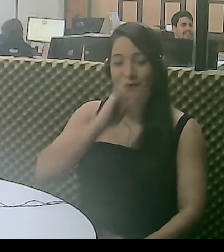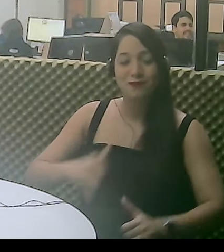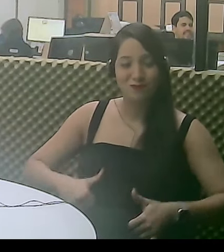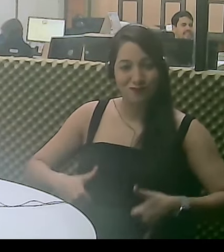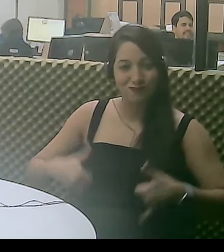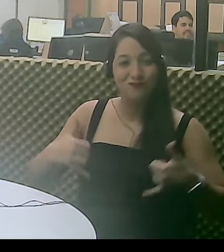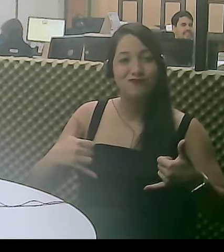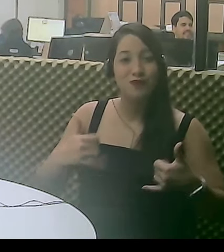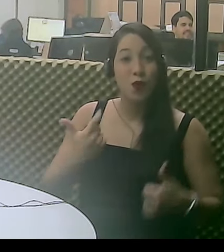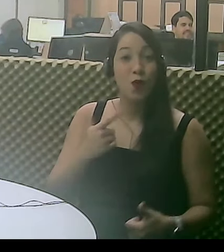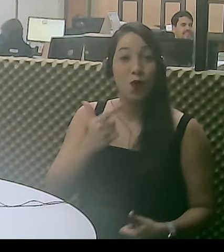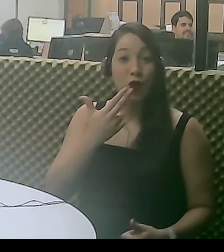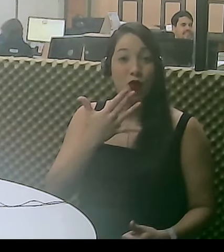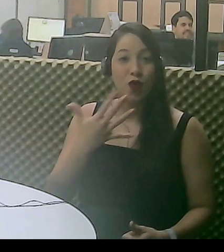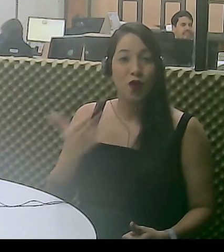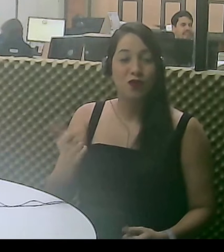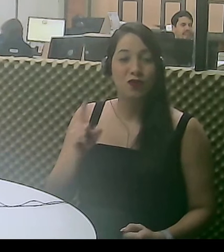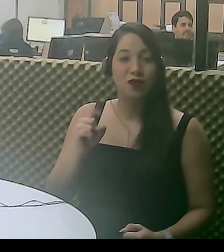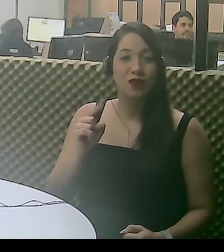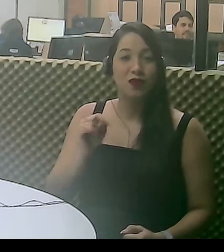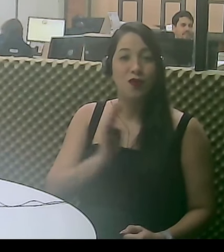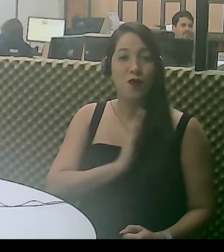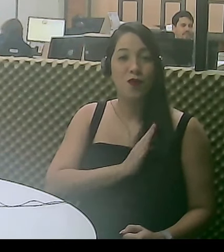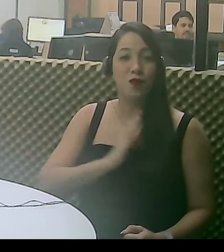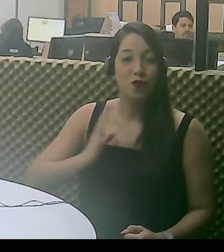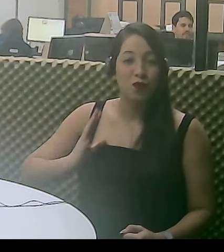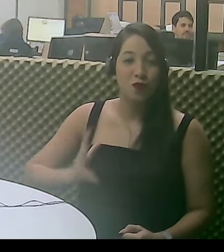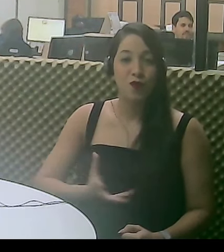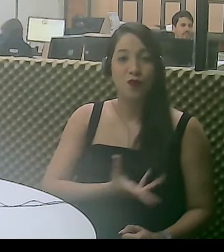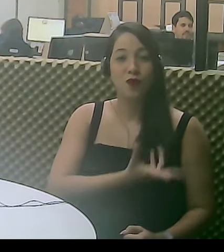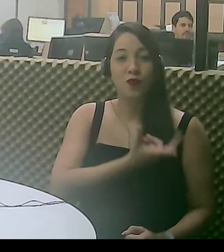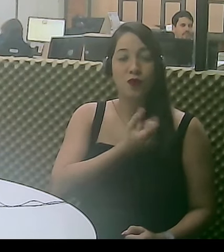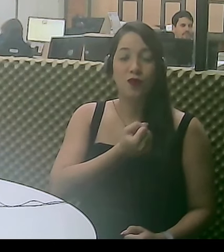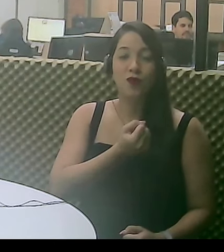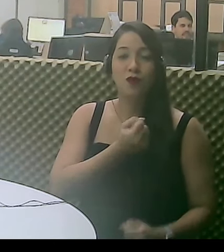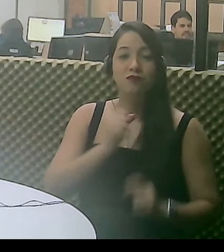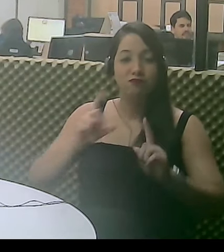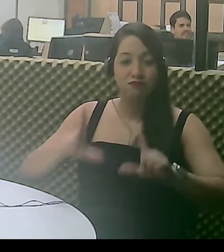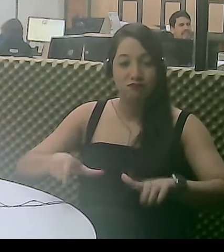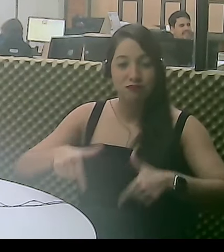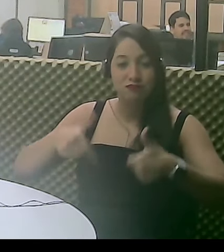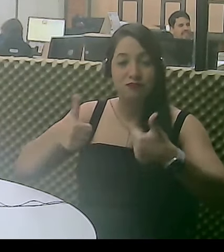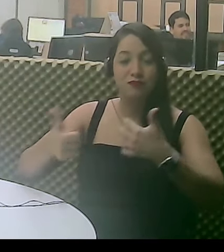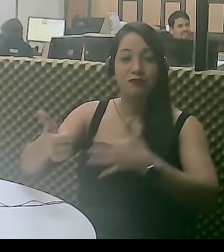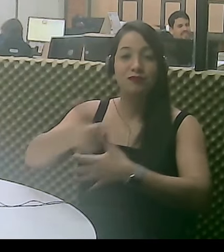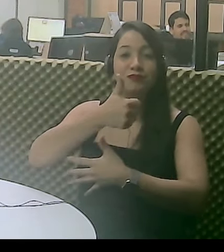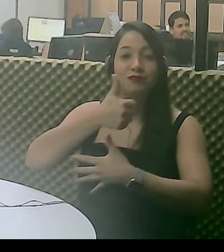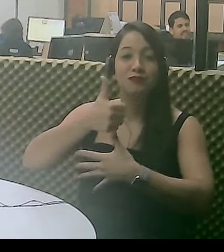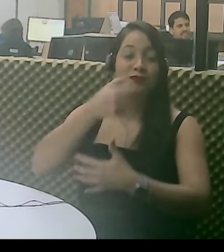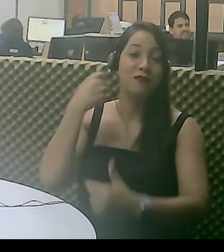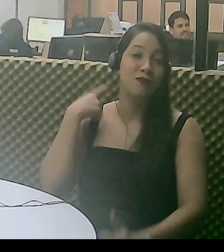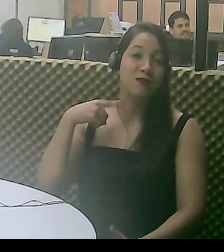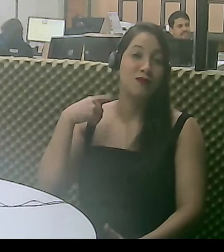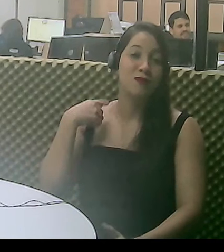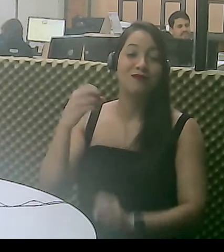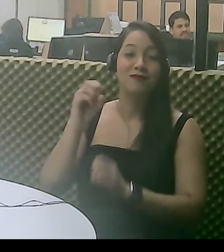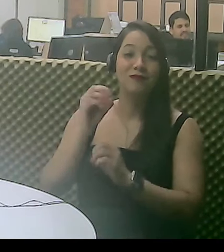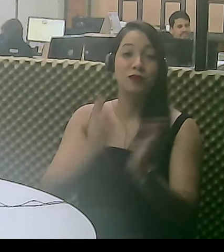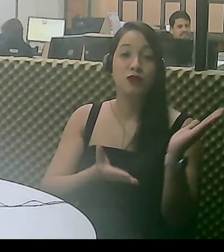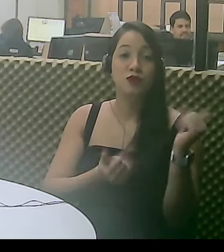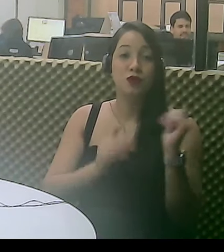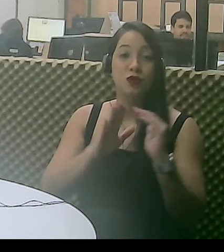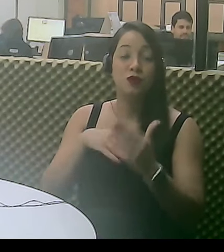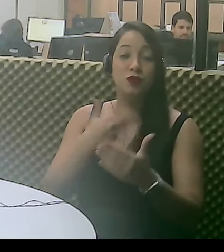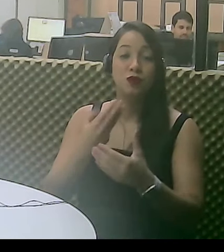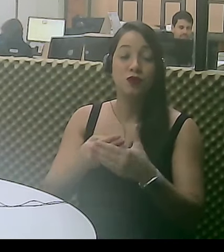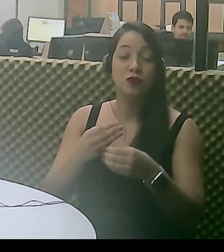orgulho né E outra novidade é o Guardiões do coração uma ação neir minas que ensina jovens à escolas